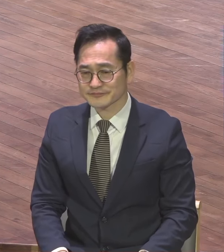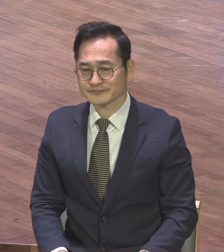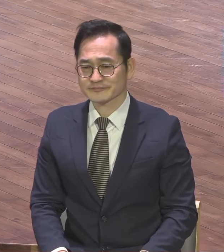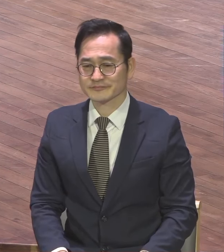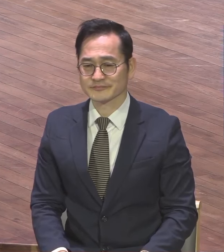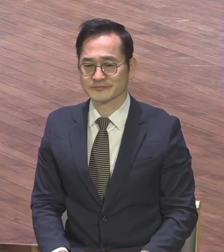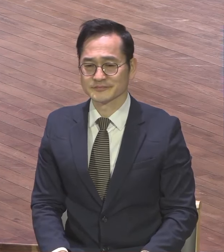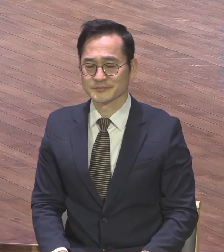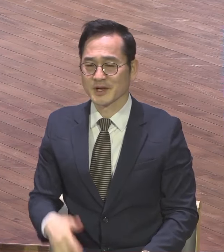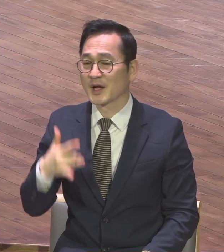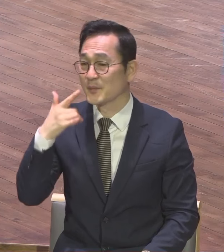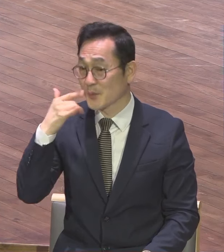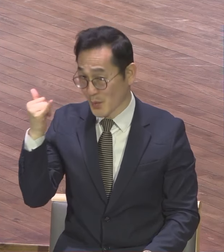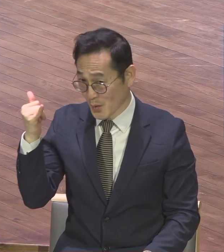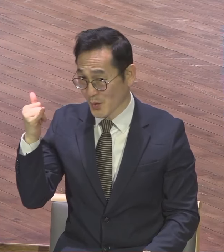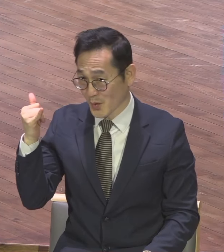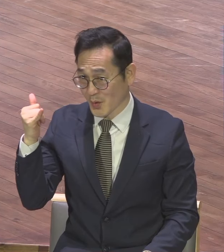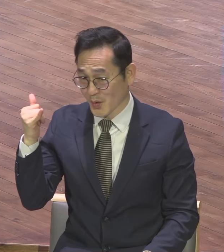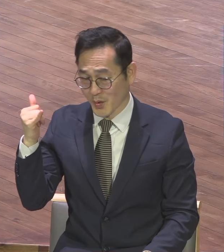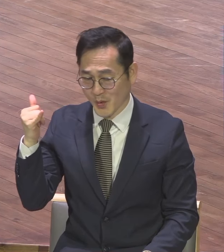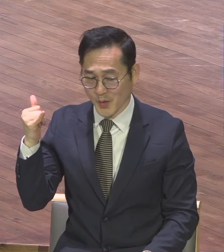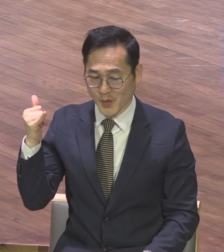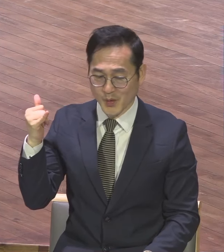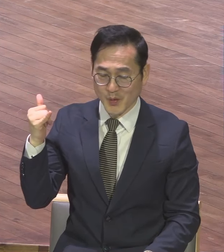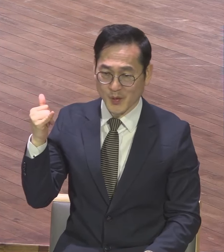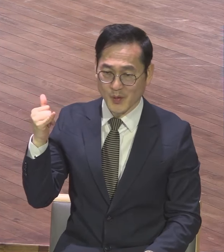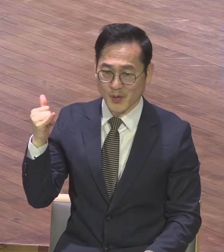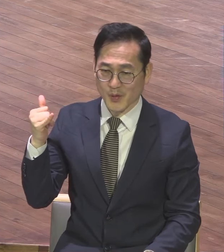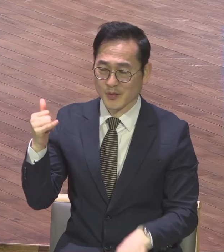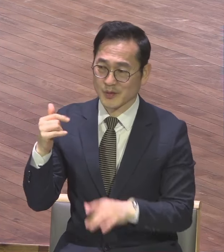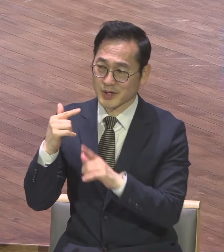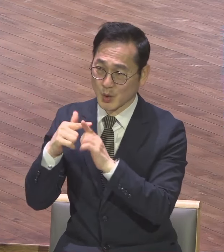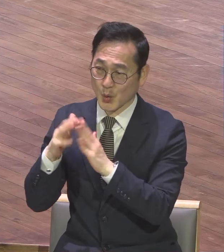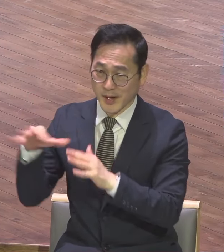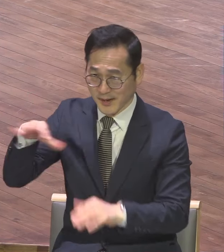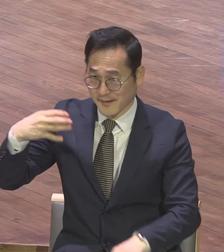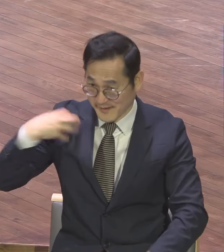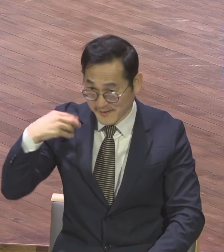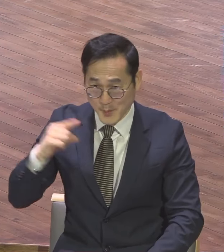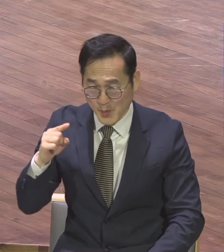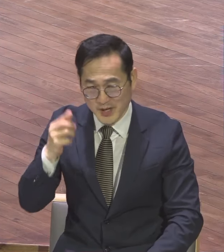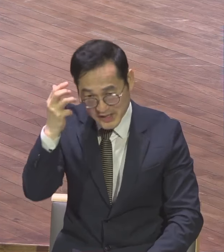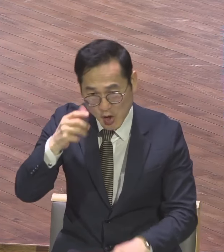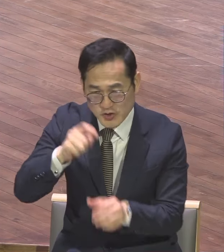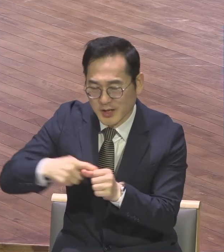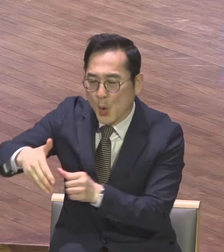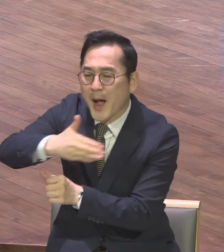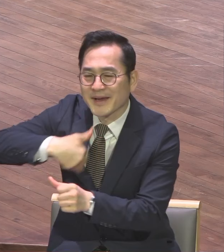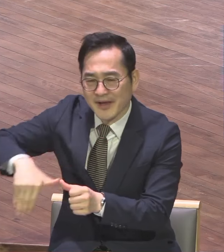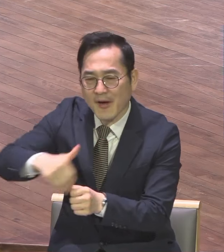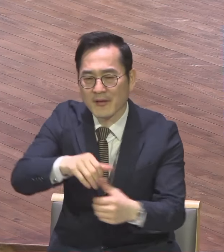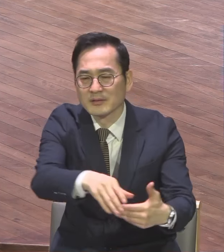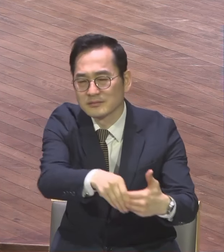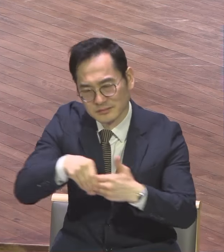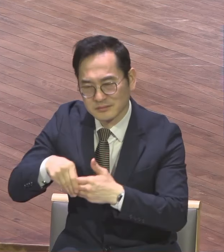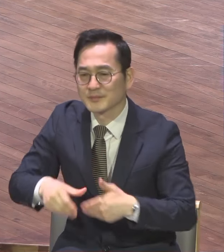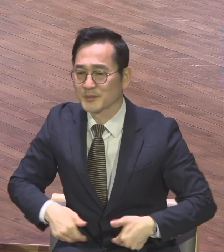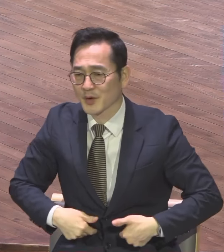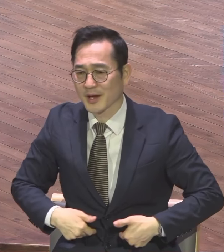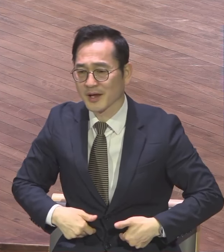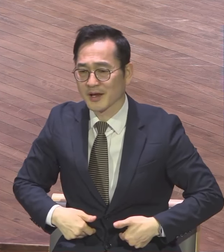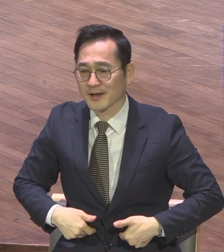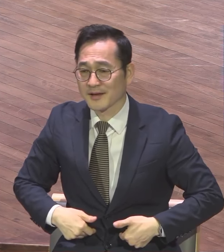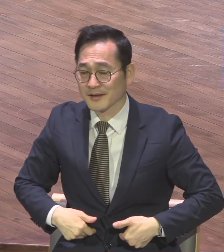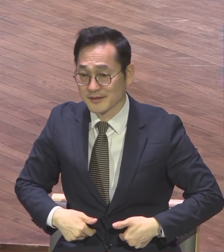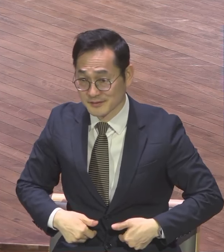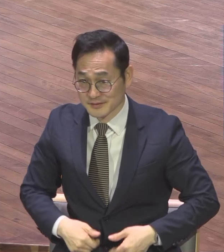부모와 교회가 조성해 줘야 될 것이 뭐냐? 영적 환경이에요. 특별히 교회는 영적이지요.